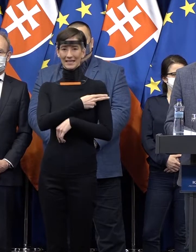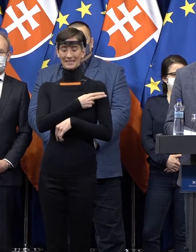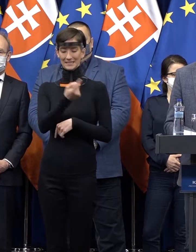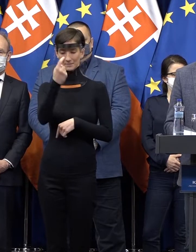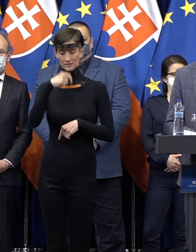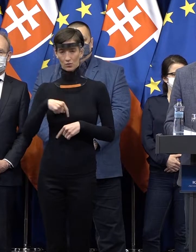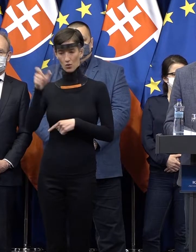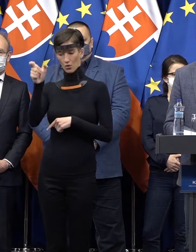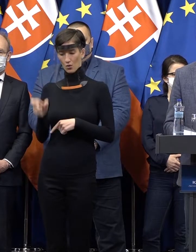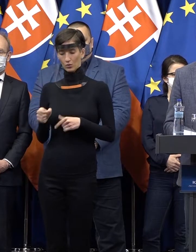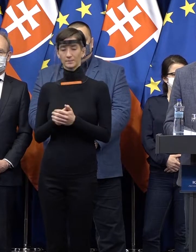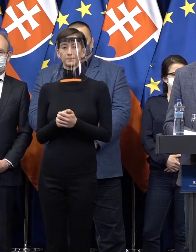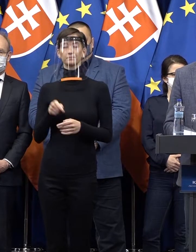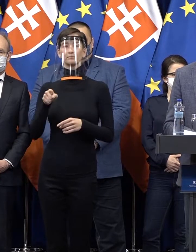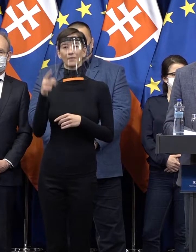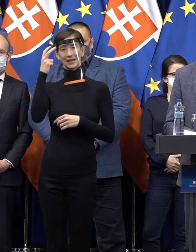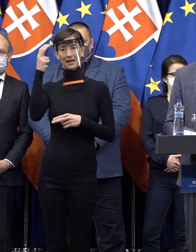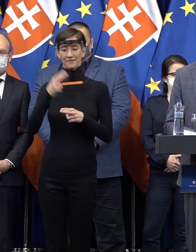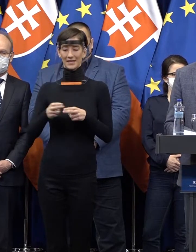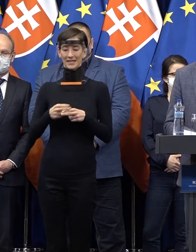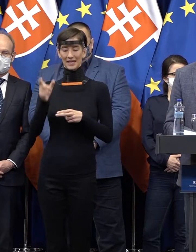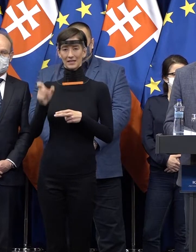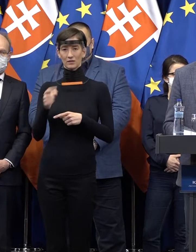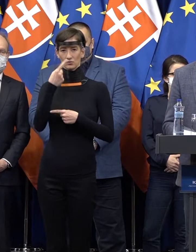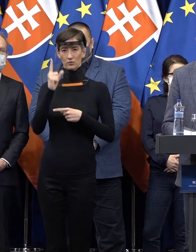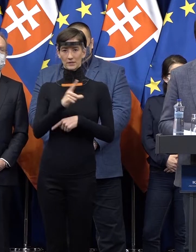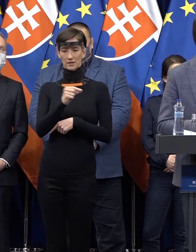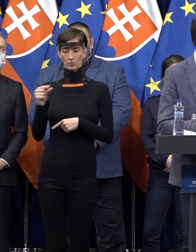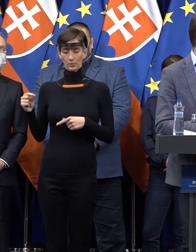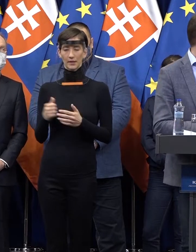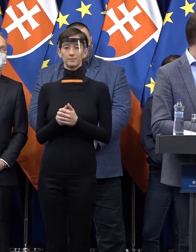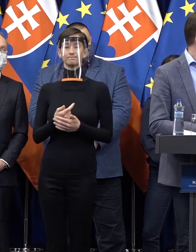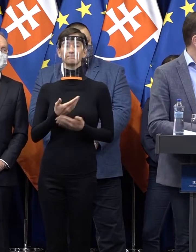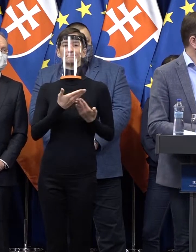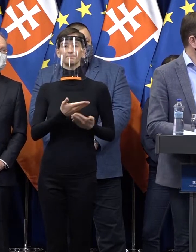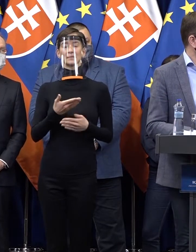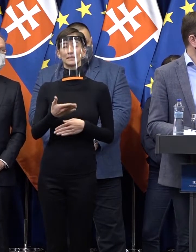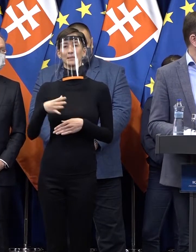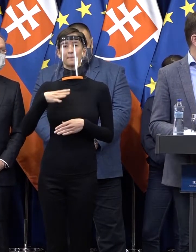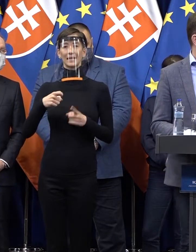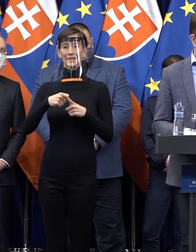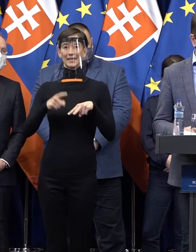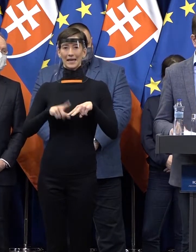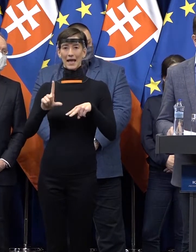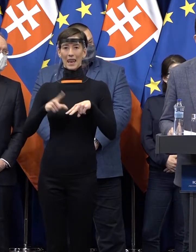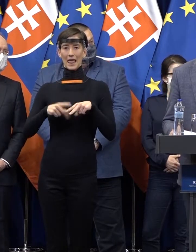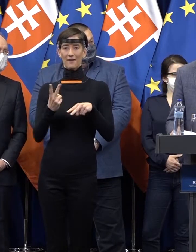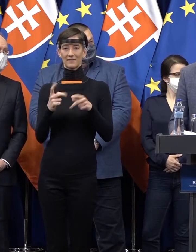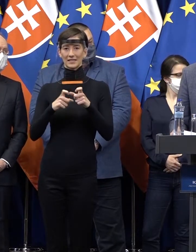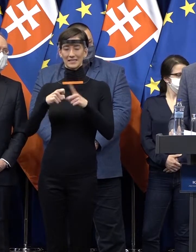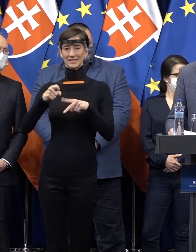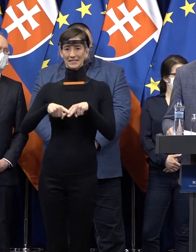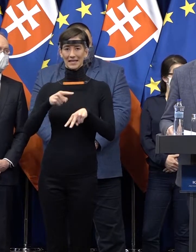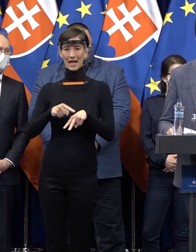hygienik Slovenskej republiky. Dovoľte, aby som teda teraz odovzdal slovo pani docentke Kalavskej. Nech sa páči.